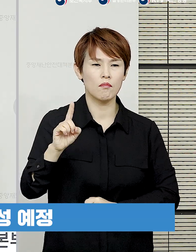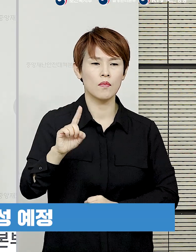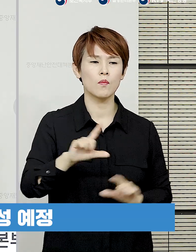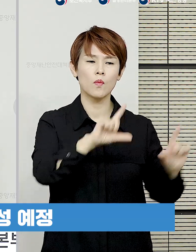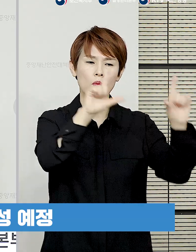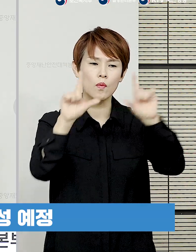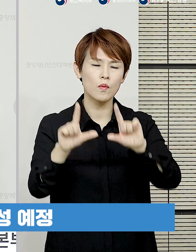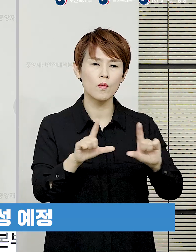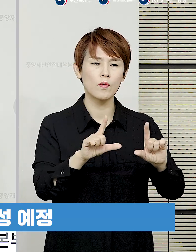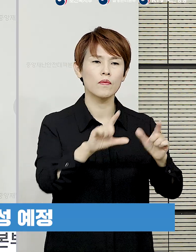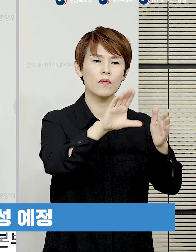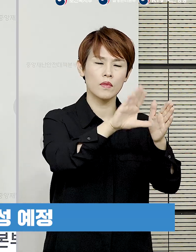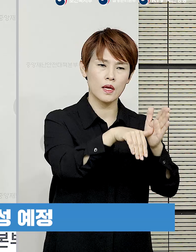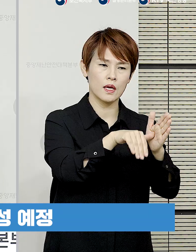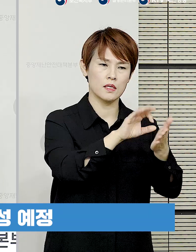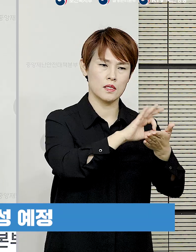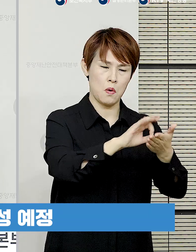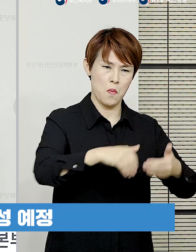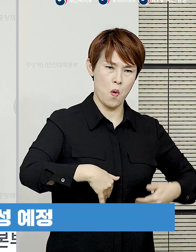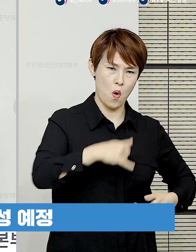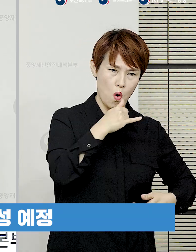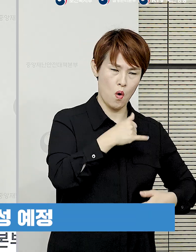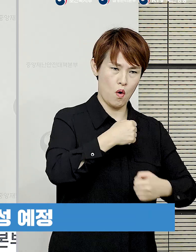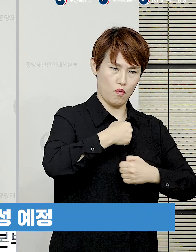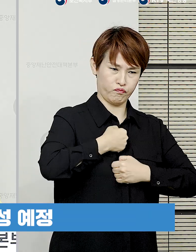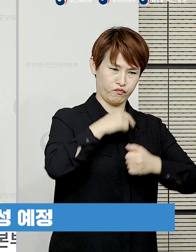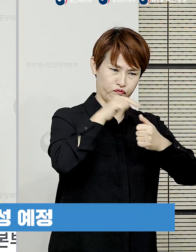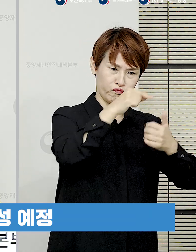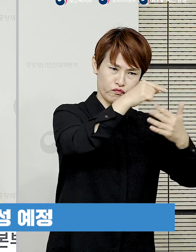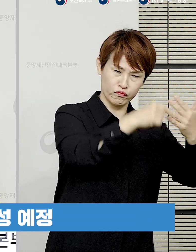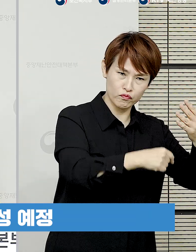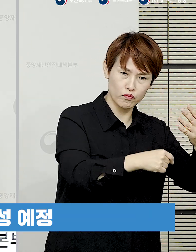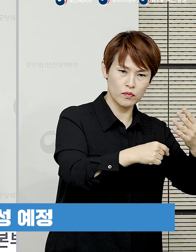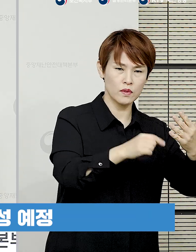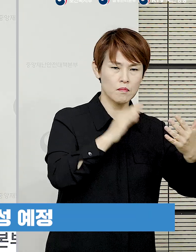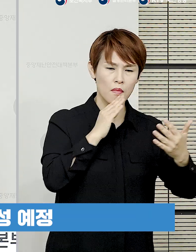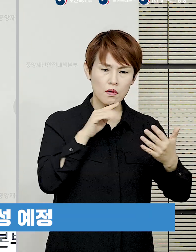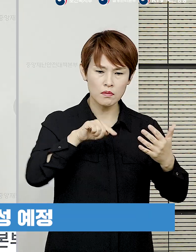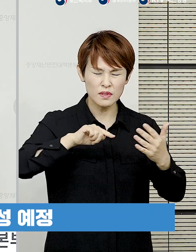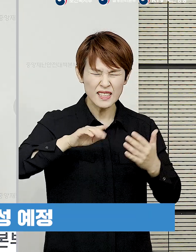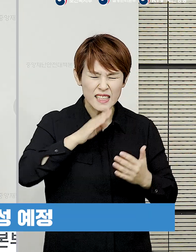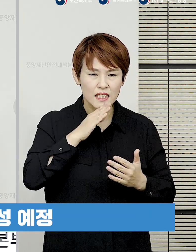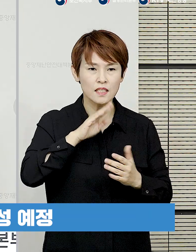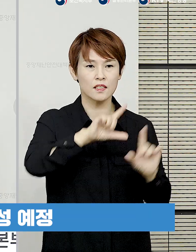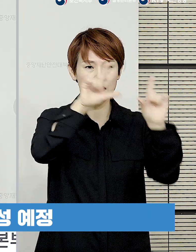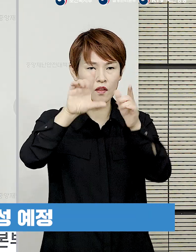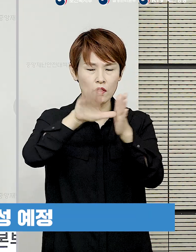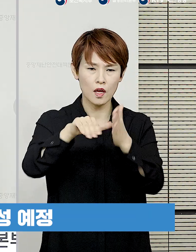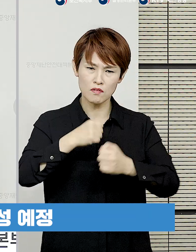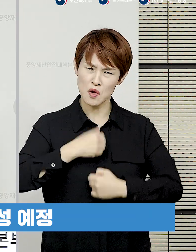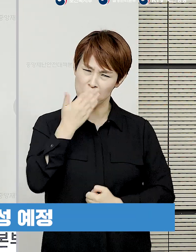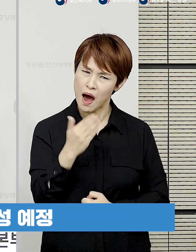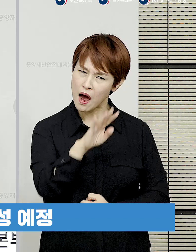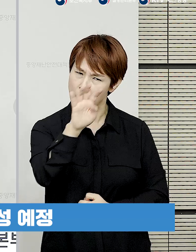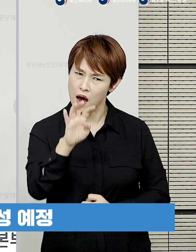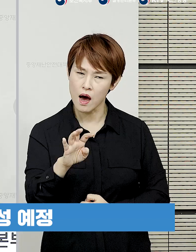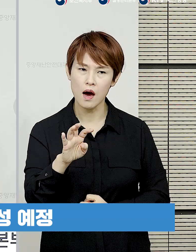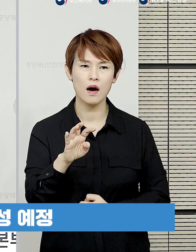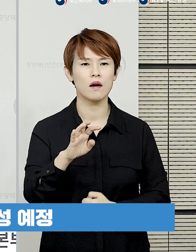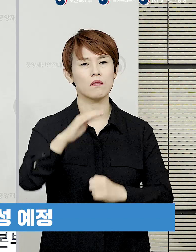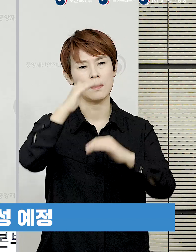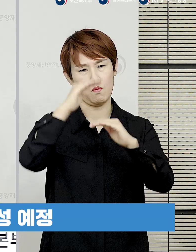수칙과 실제 실생활에서 그 수칙들이 어느 정도 저희가 지킬 수 있는가의 부분들에 대한 생활적